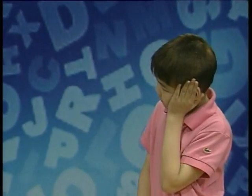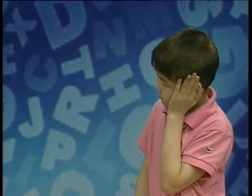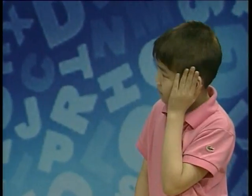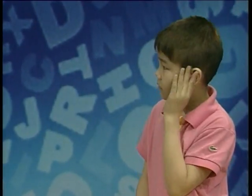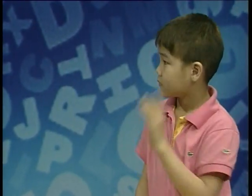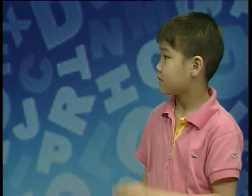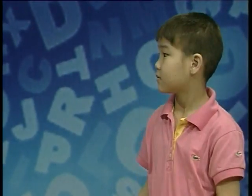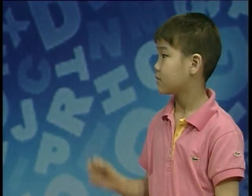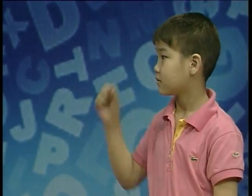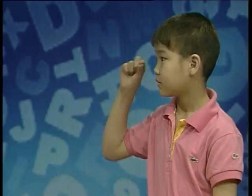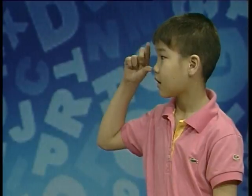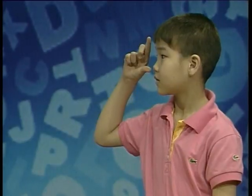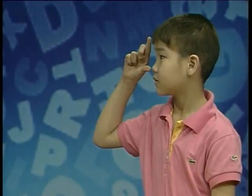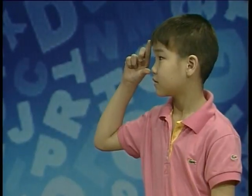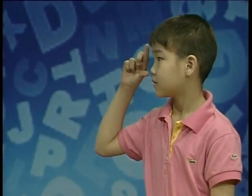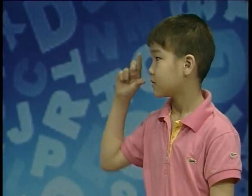Ngủ Thức